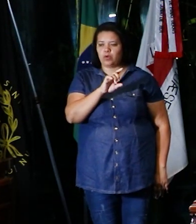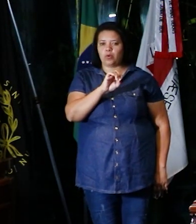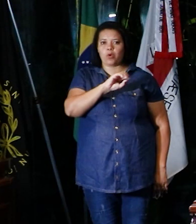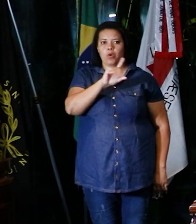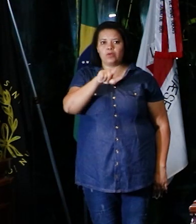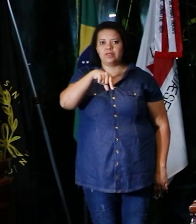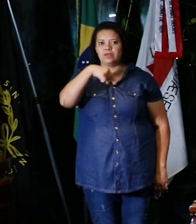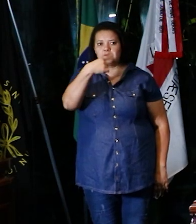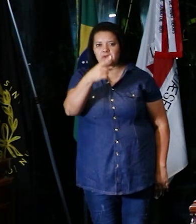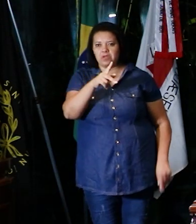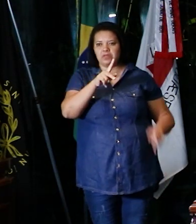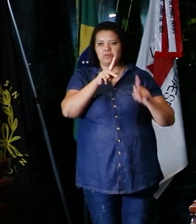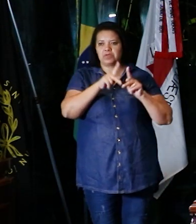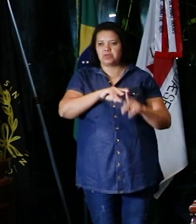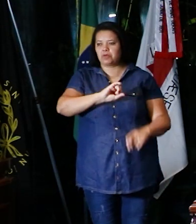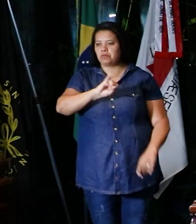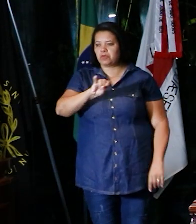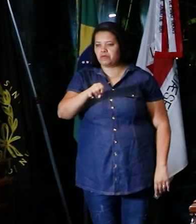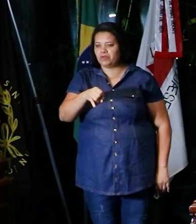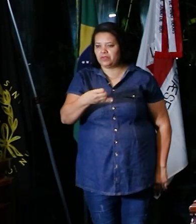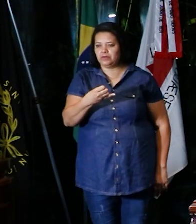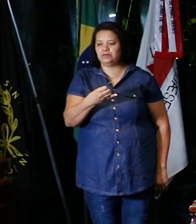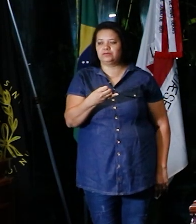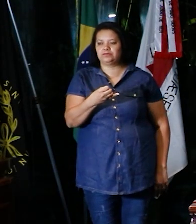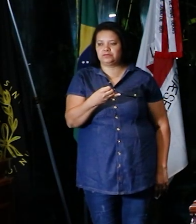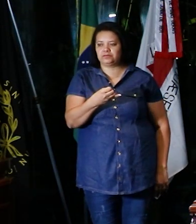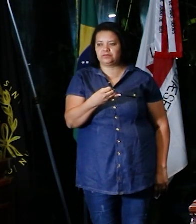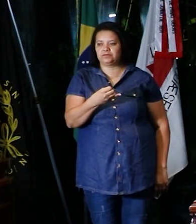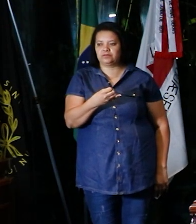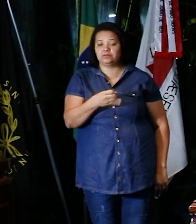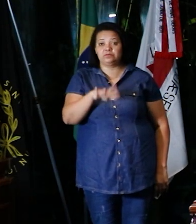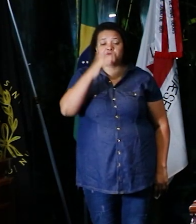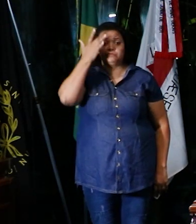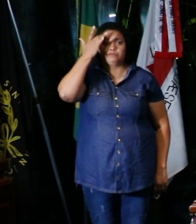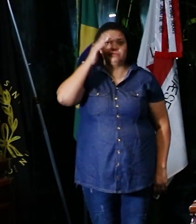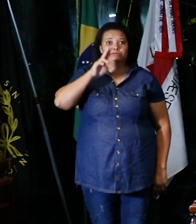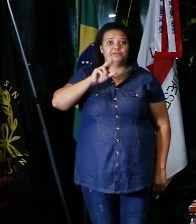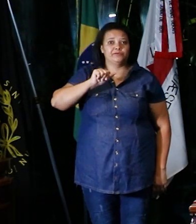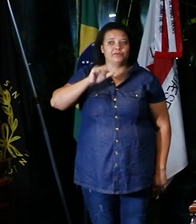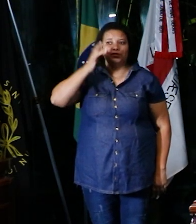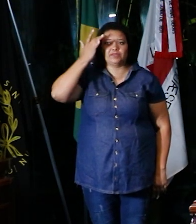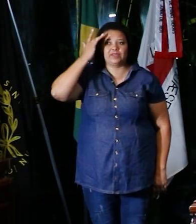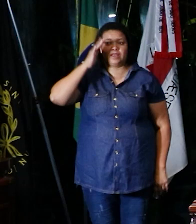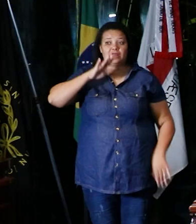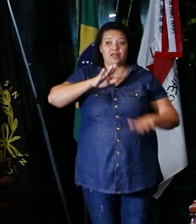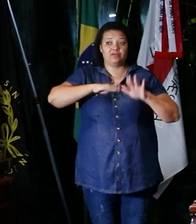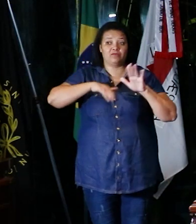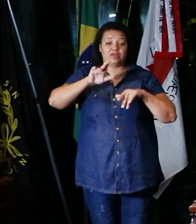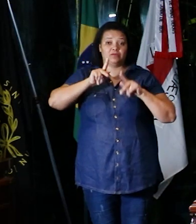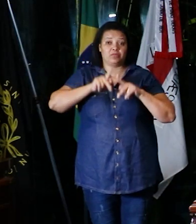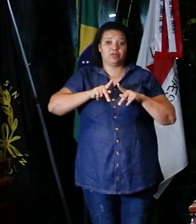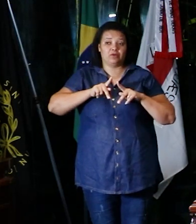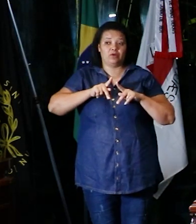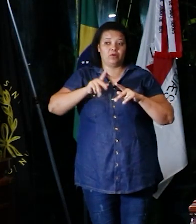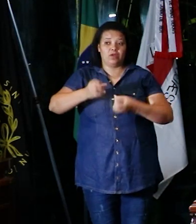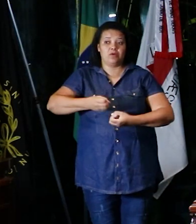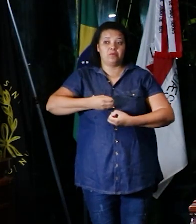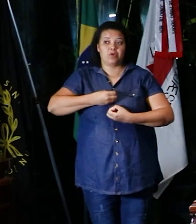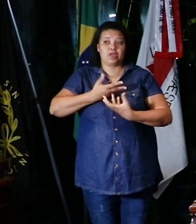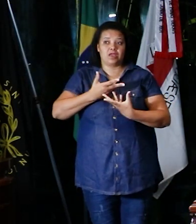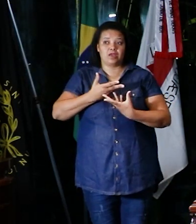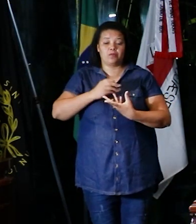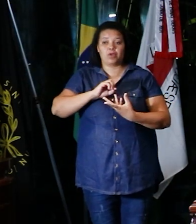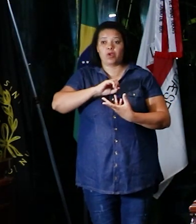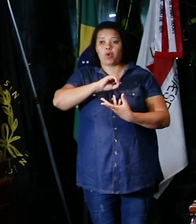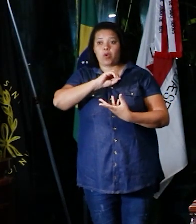pessoas se aproveitaram, se apropriaram? Porque você nunca sabe, né? Às vezes a pessoa faz um poema ou